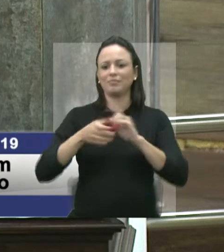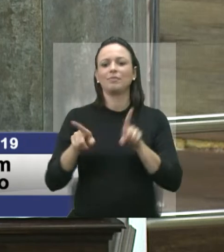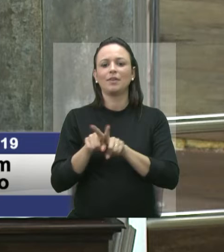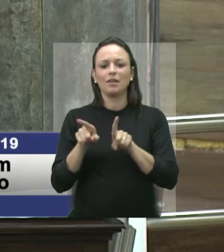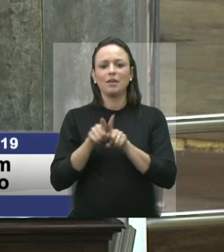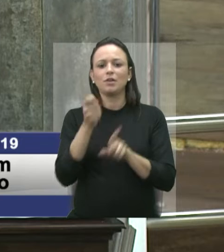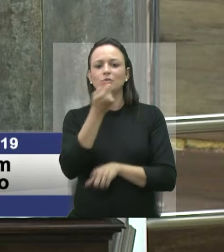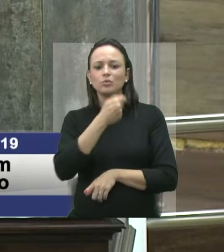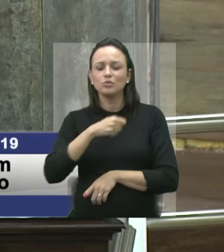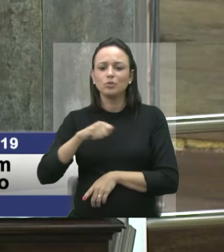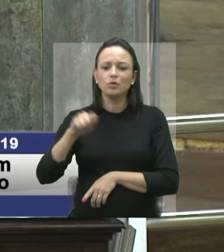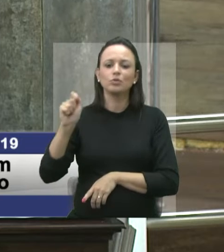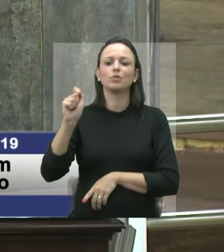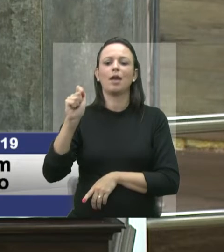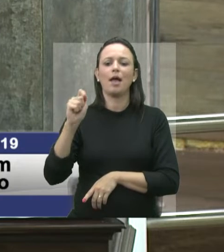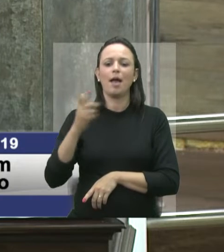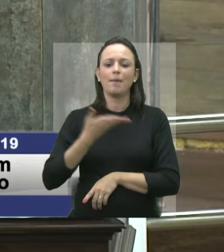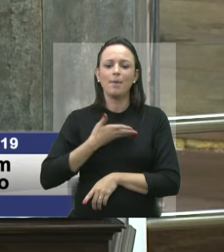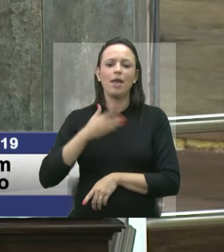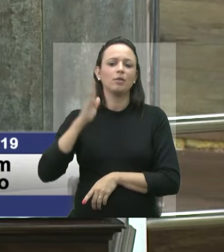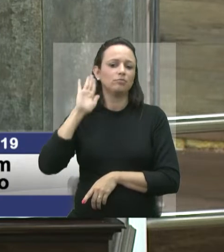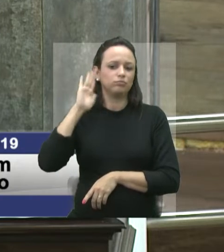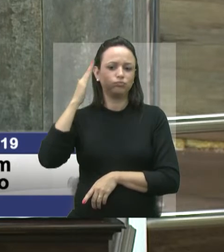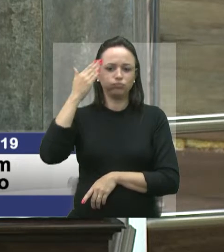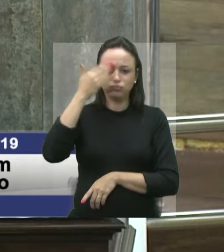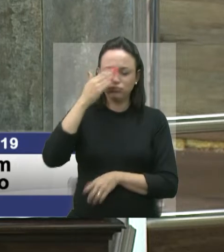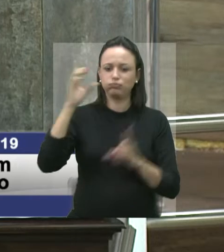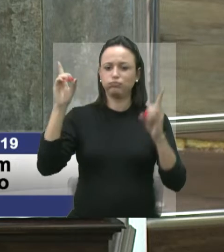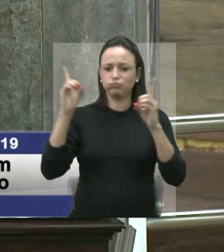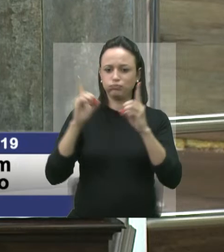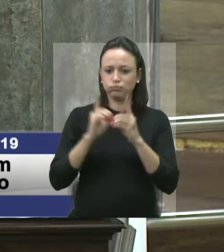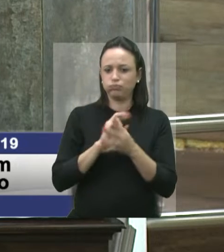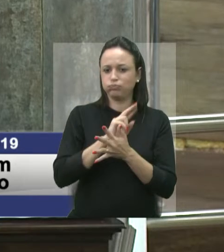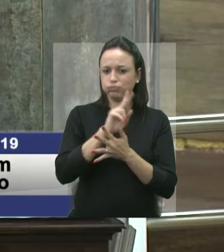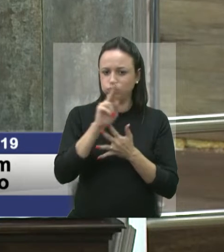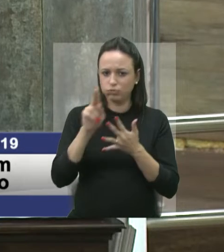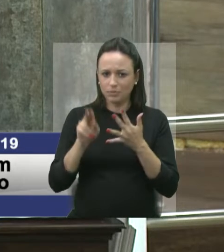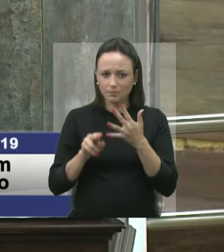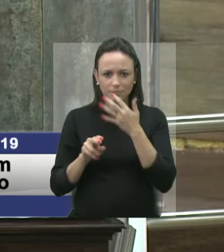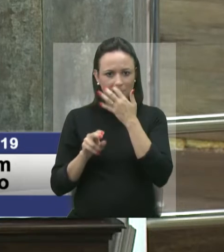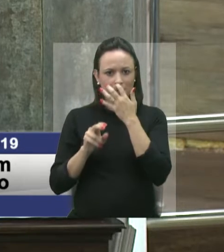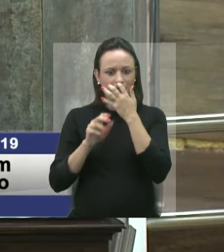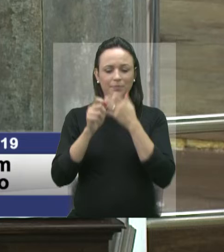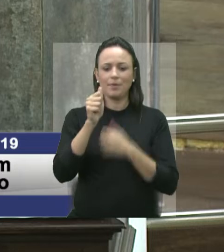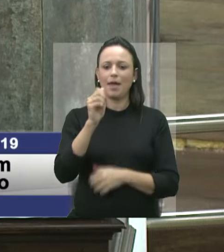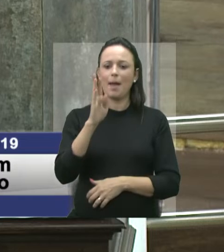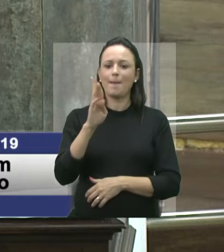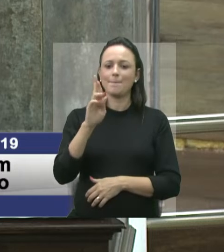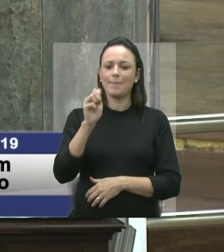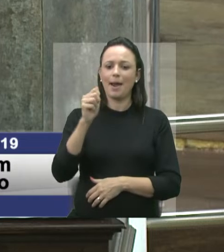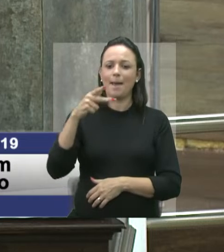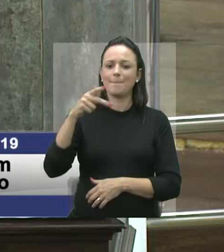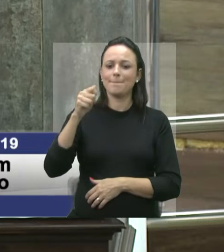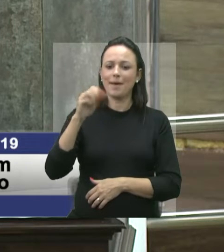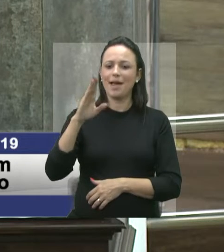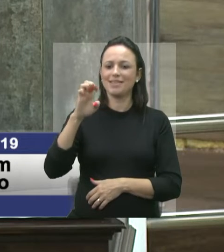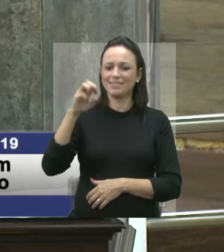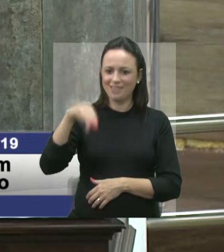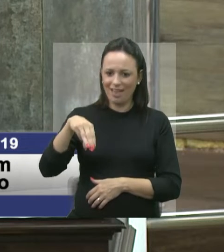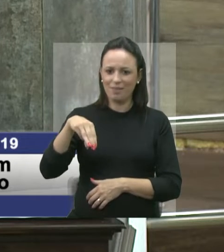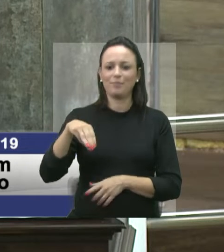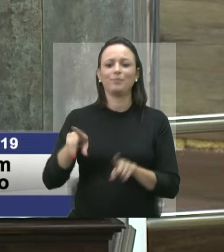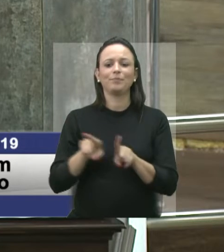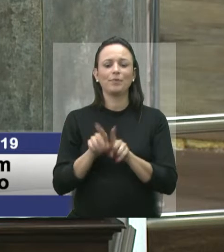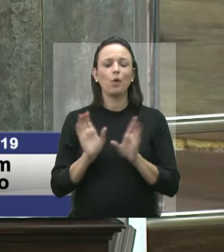Amigos dos Surdos Cegos e Múltiplos Deficientes Sensoriais, ABRAPASEM, e Grupo Brasil